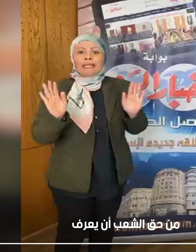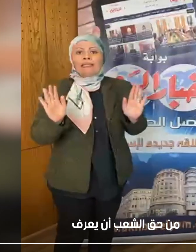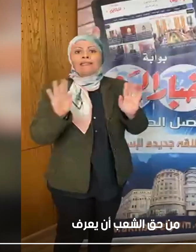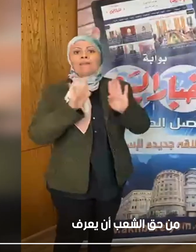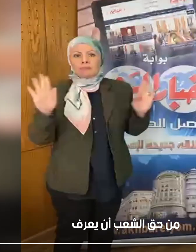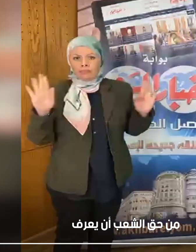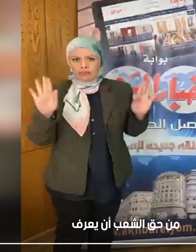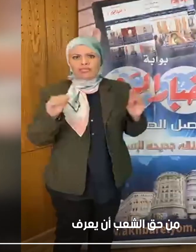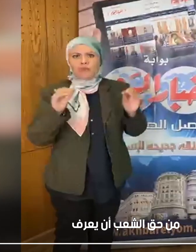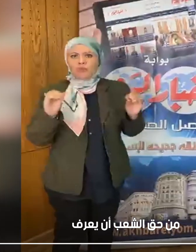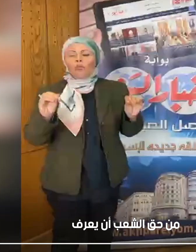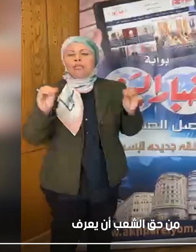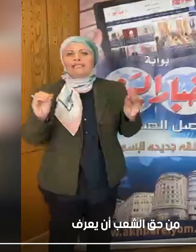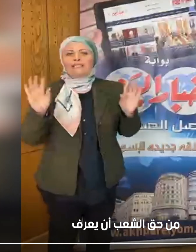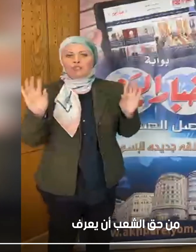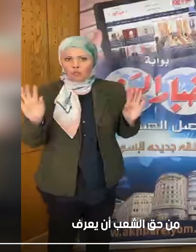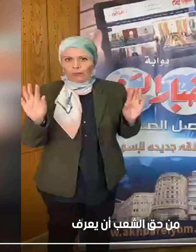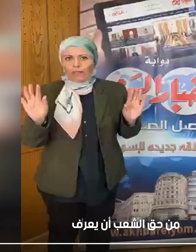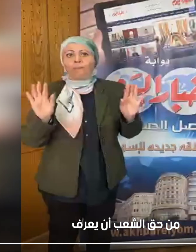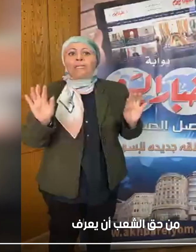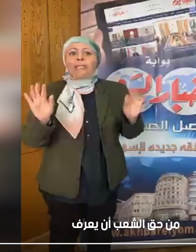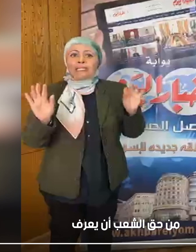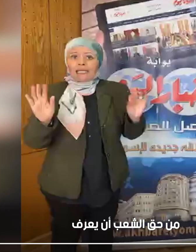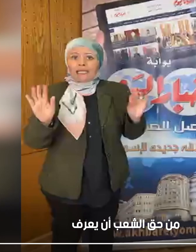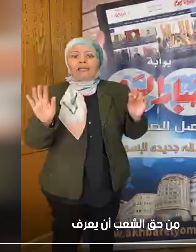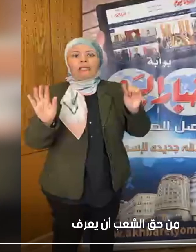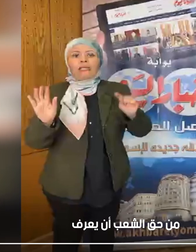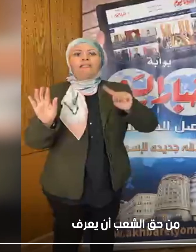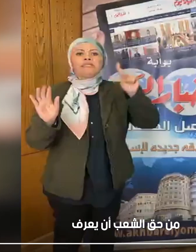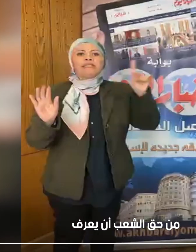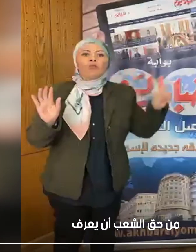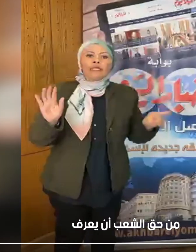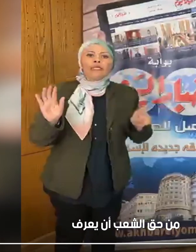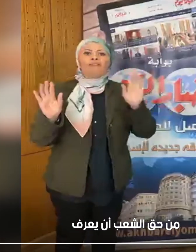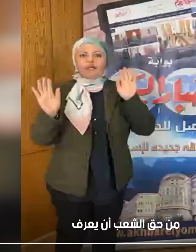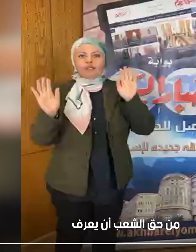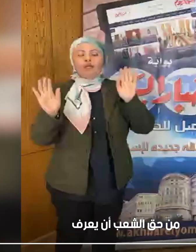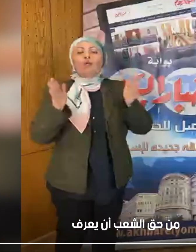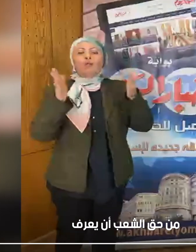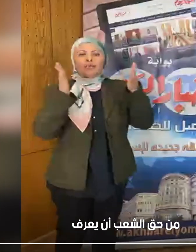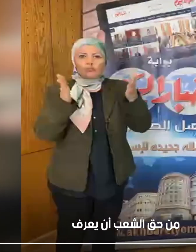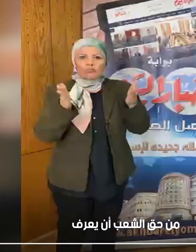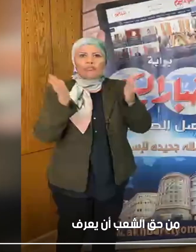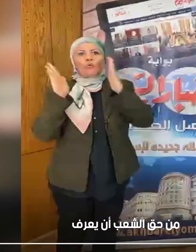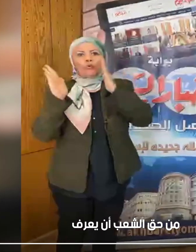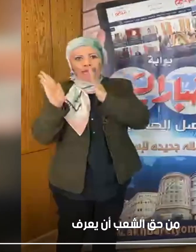مجانا تماما، يعني بدون أي رسوم، من خلال المكاتب التموينية فقط وللأسف اللي قلنا